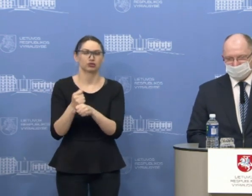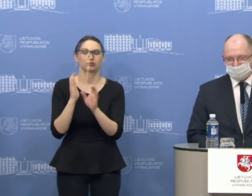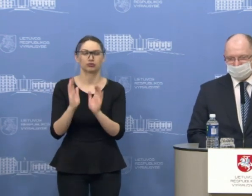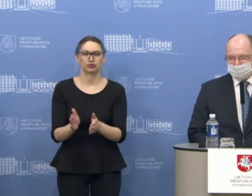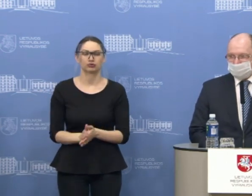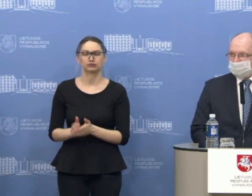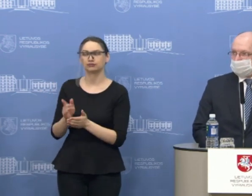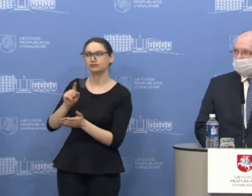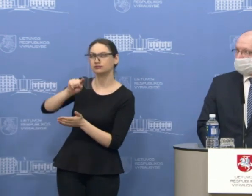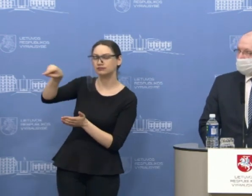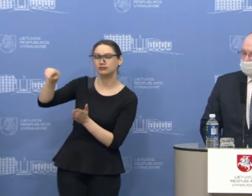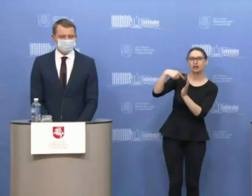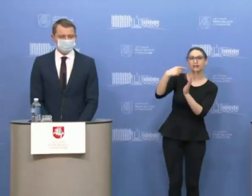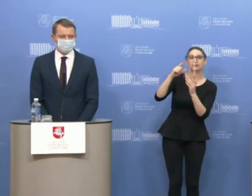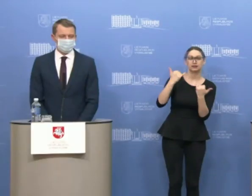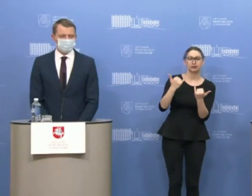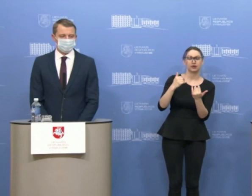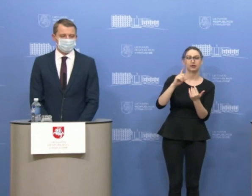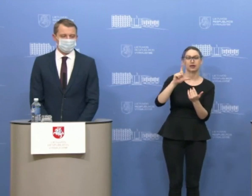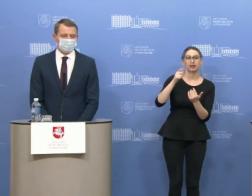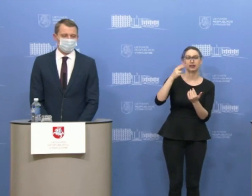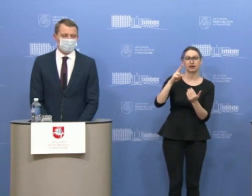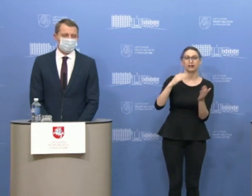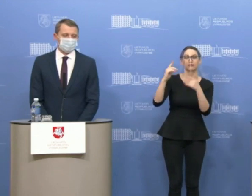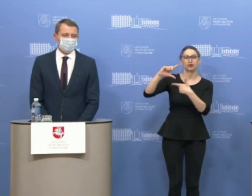Dabar klausia LNK, ruošiasi LRT.